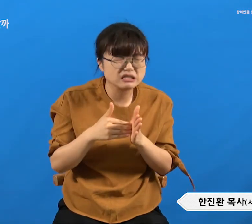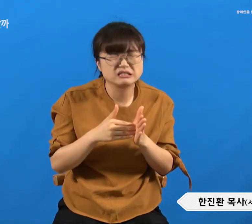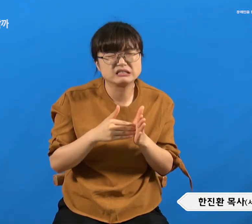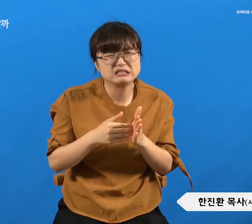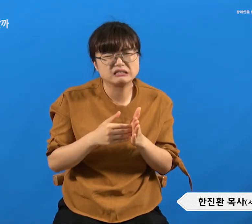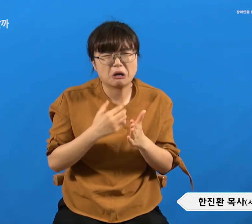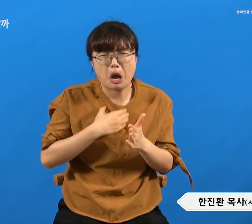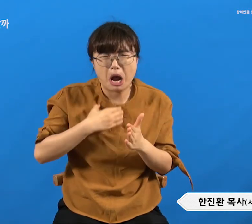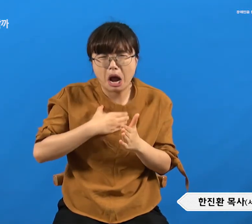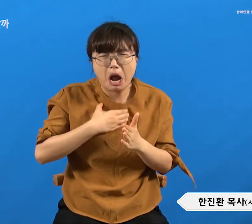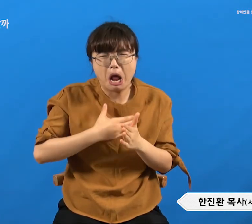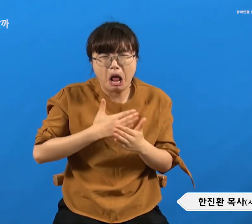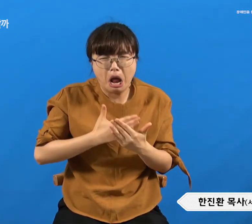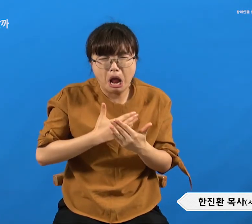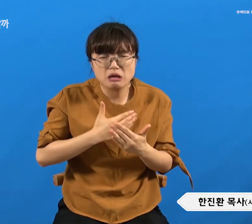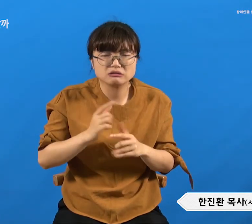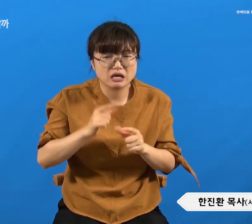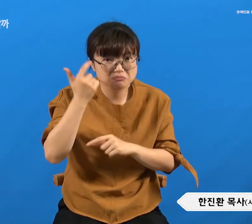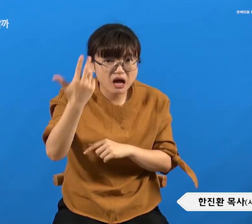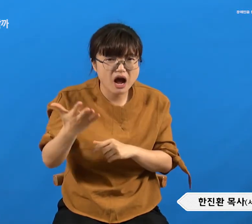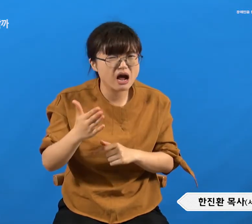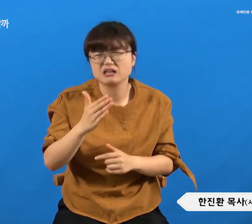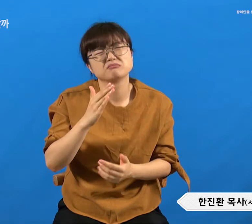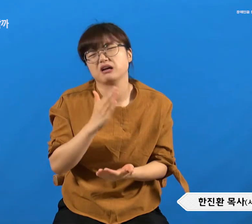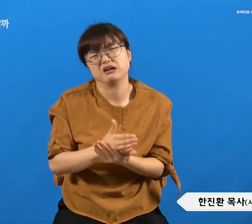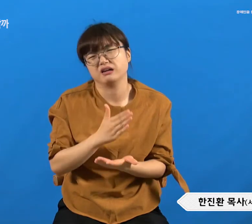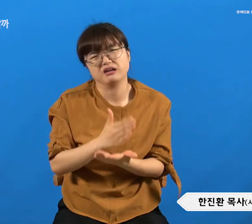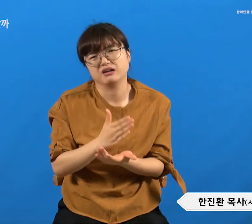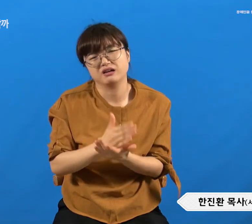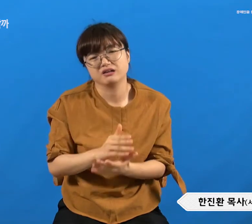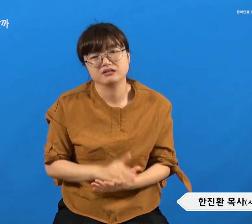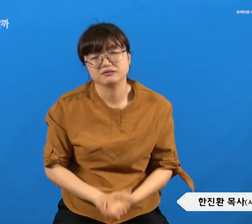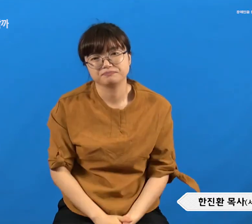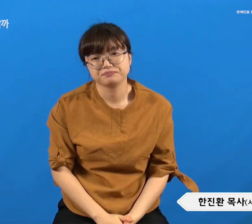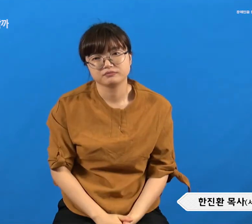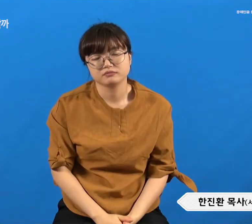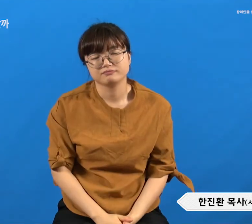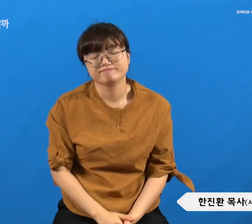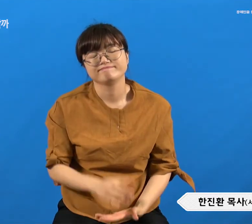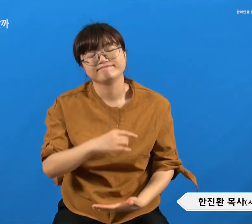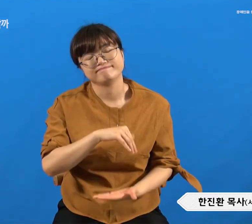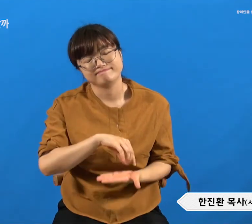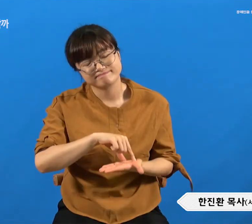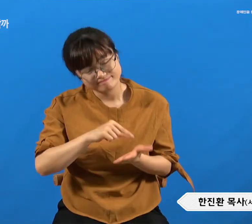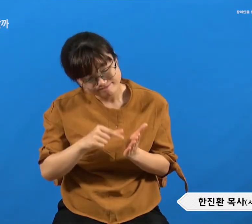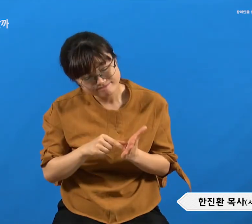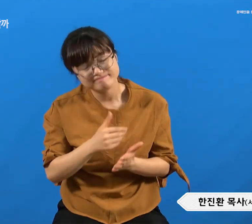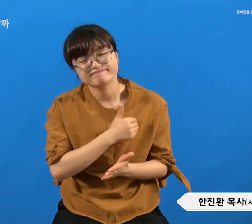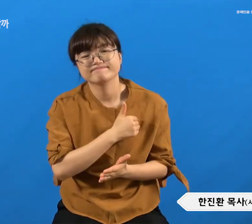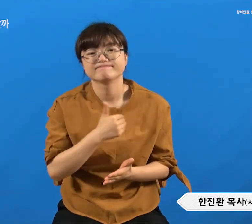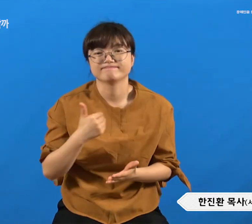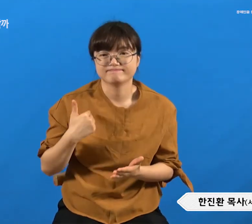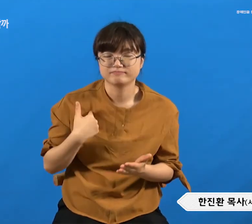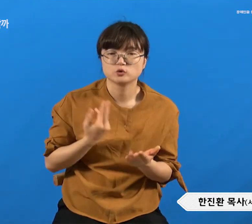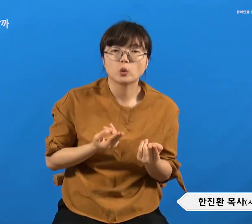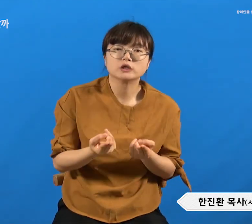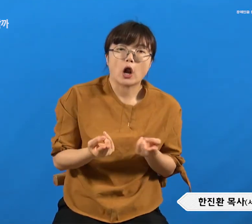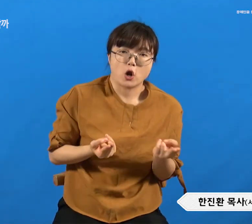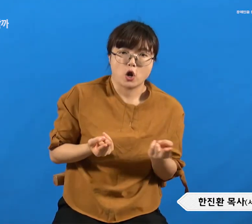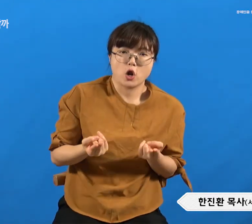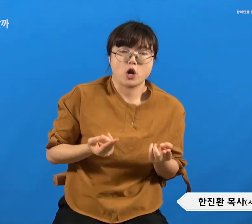인생 끝내시겠습니까? 그건 아닙니다. 좀 적당히 조절할 수 있어야